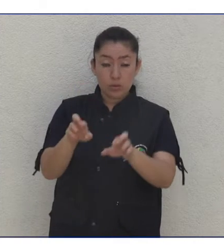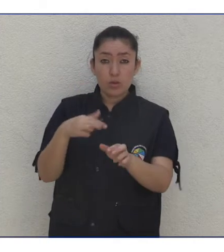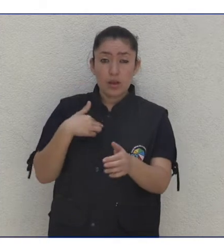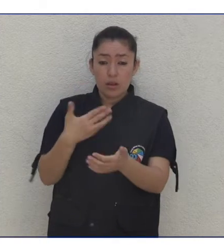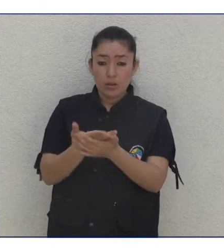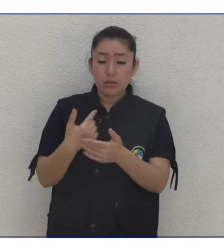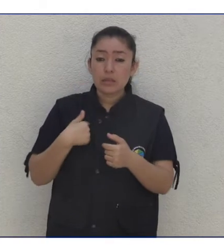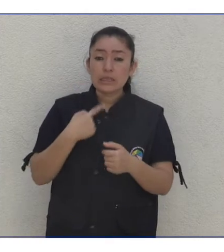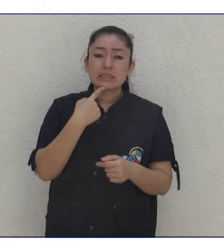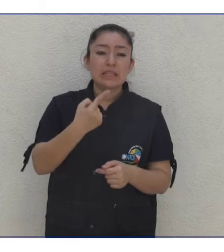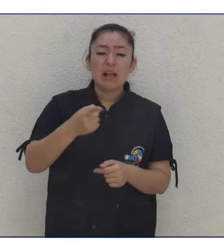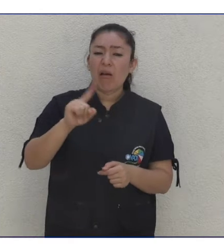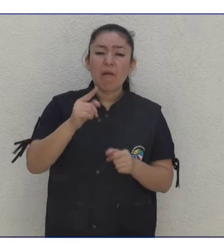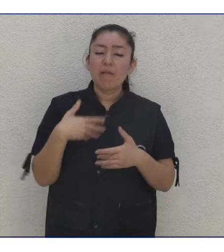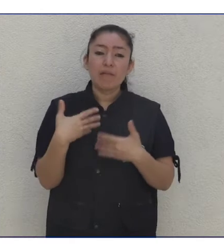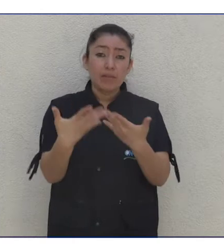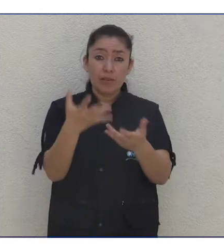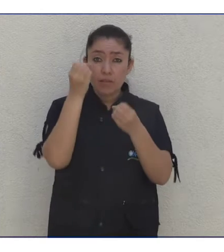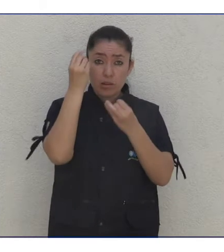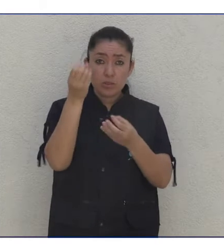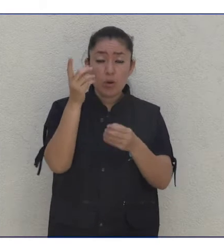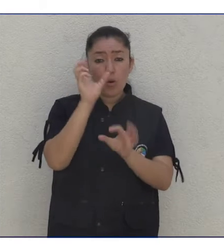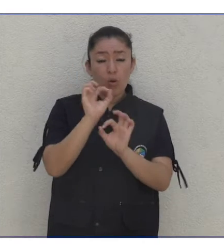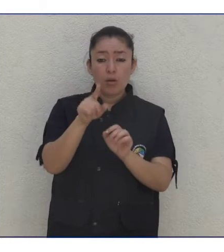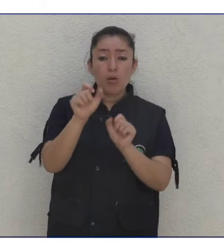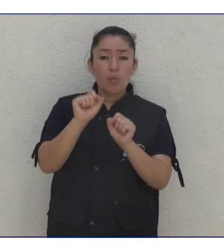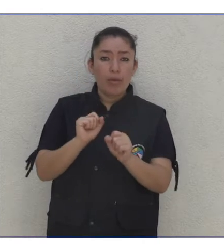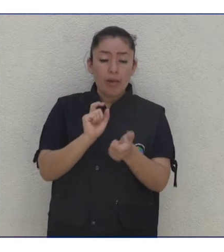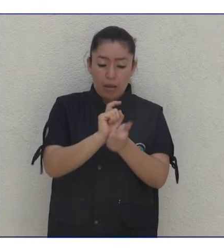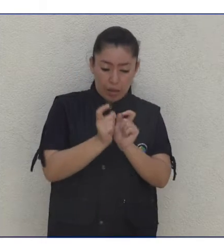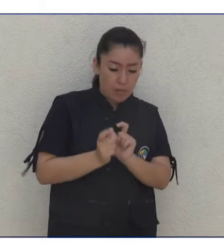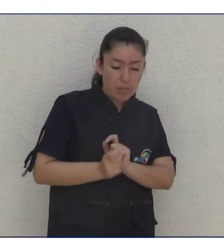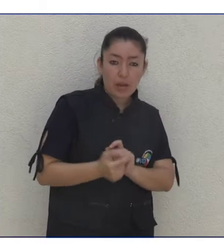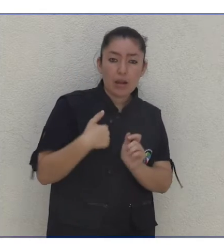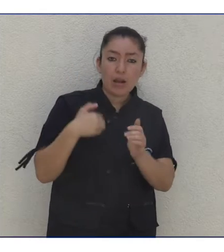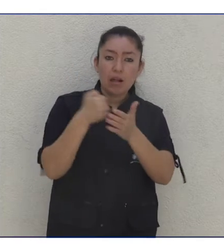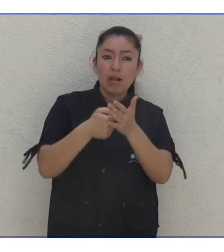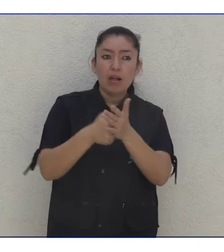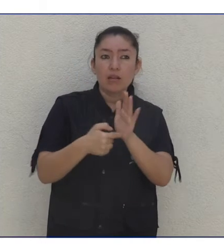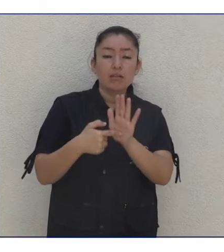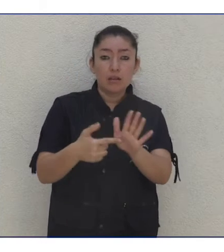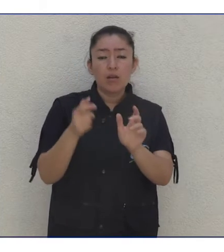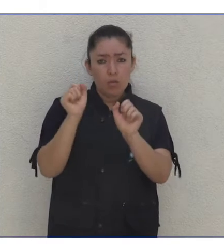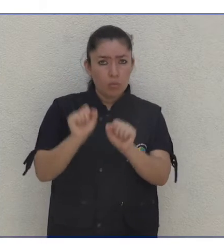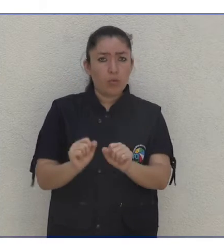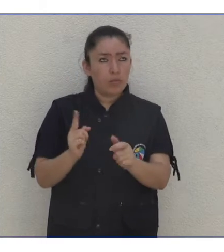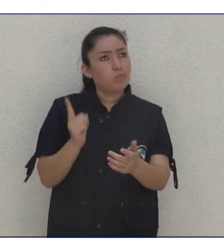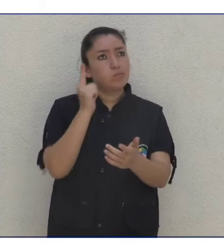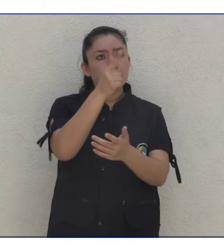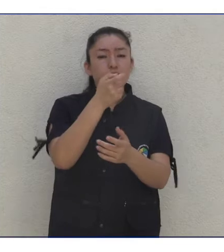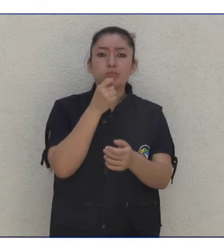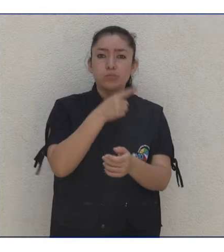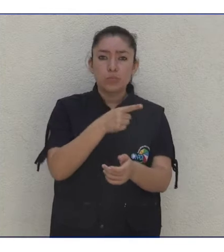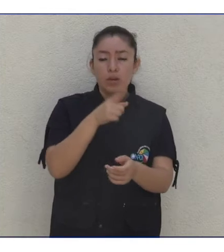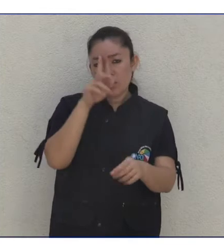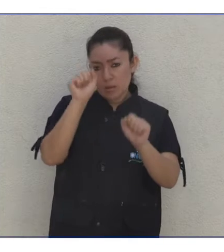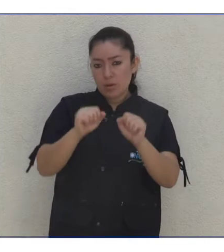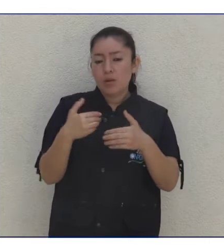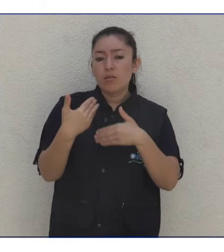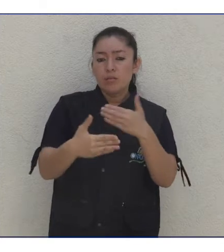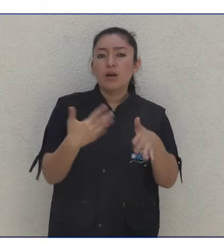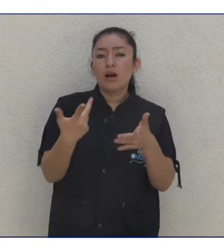negado la información o invocó la inexistencia de documentos solicitados podrá interponer por sí mismo o a través